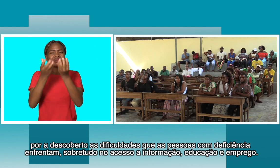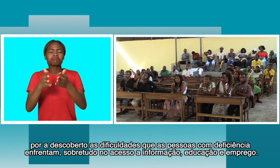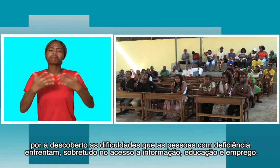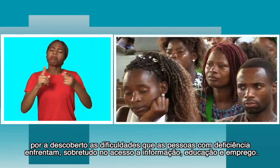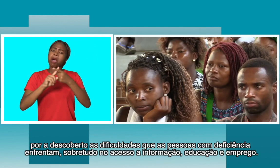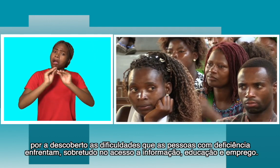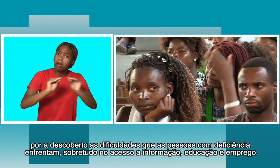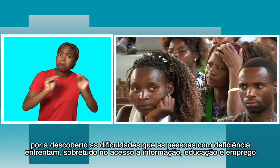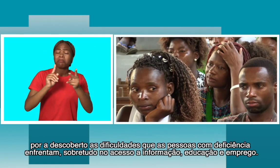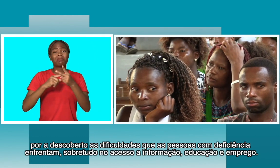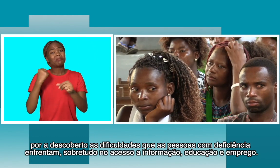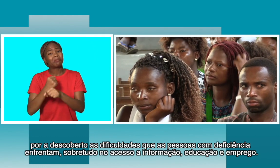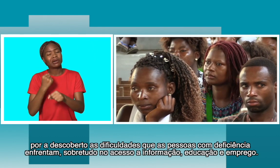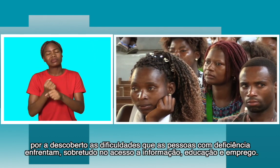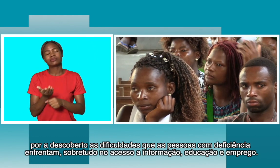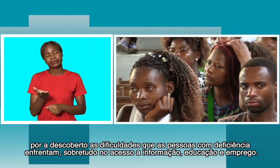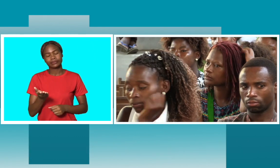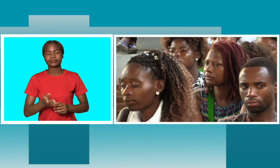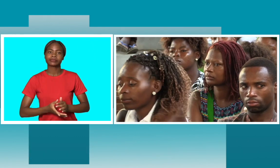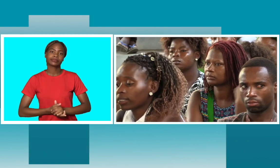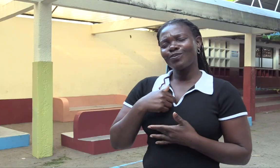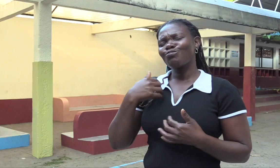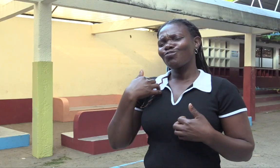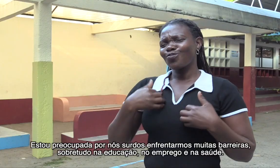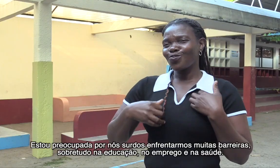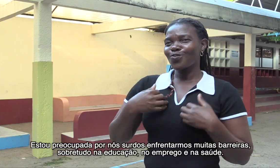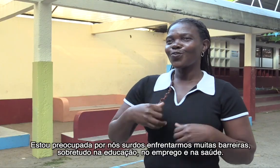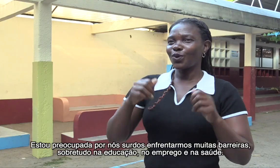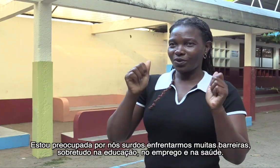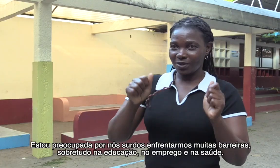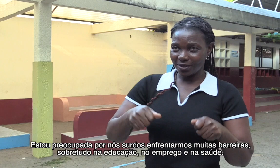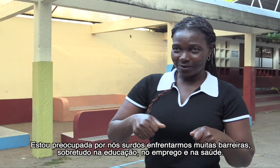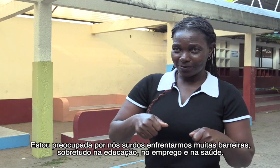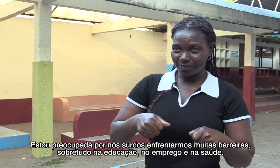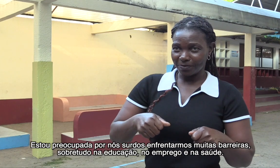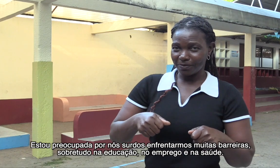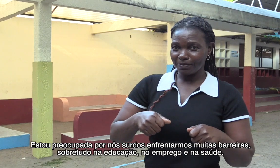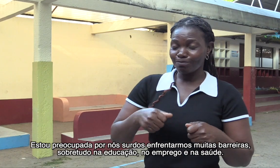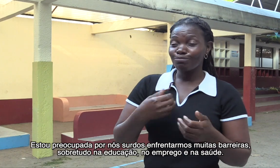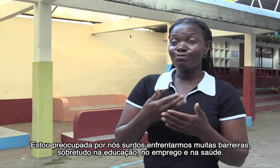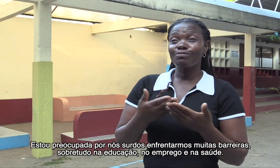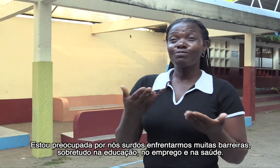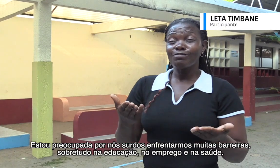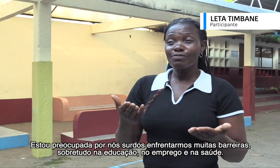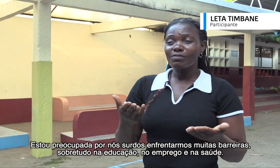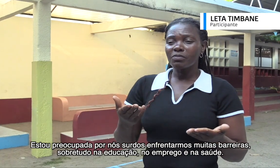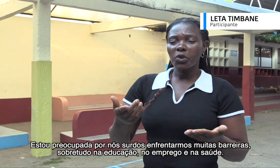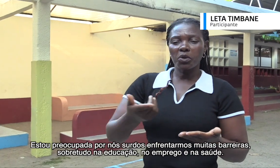à informação, educação e emprego. Estou preocupada por nós surdos enfrentamos muitas barreiras,